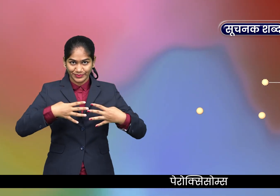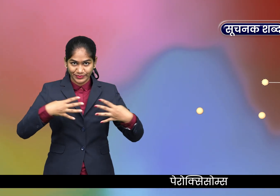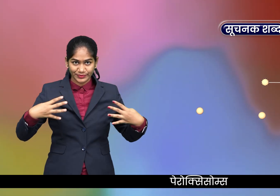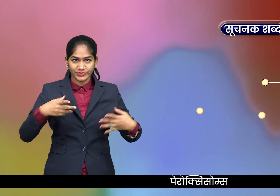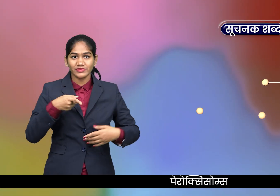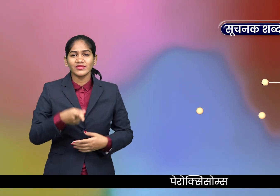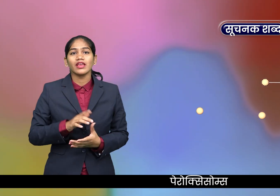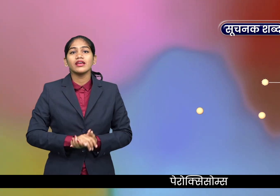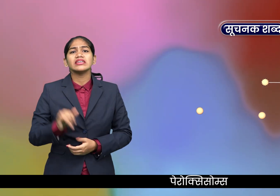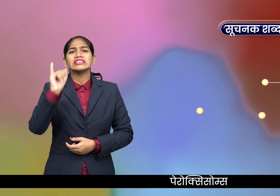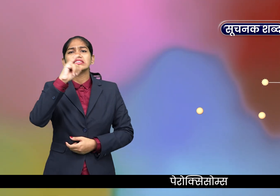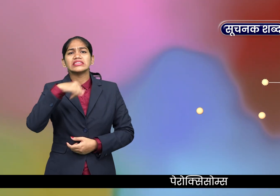पेरोक्सिझोम्स,